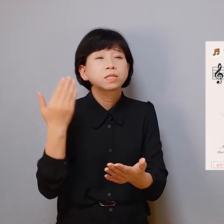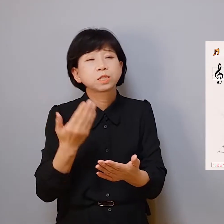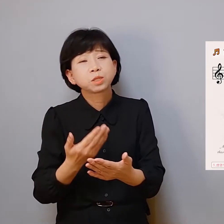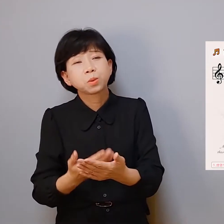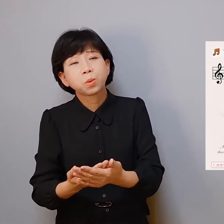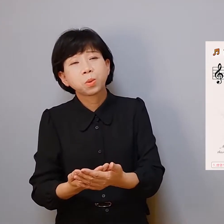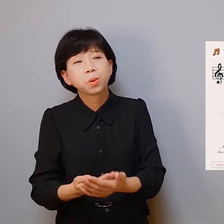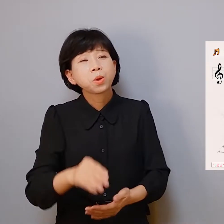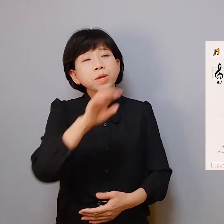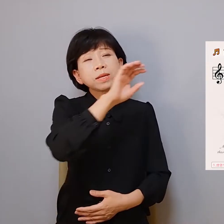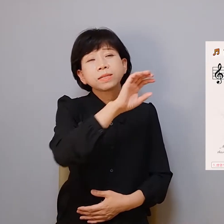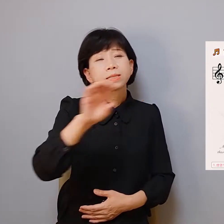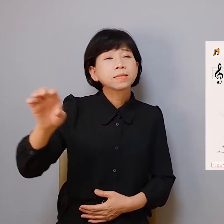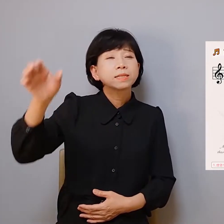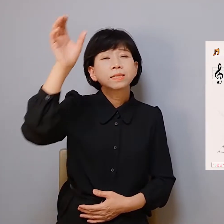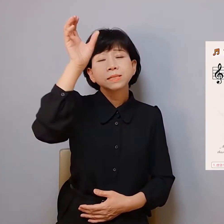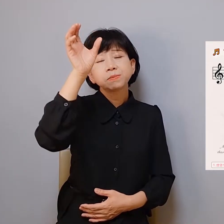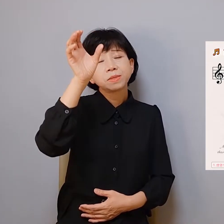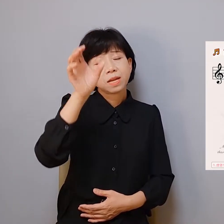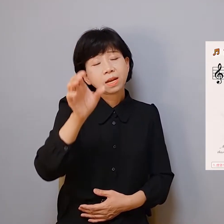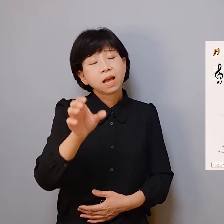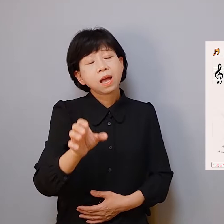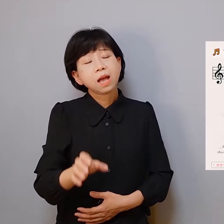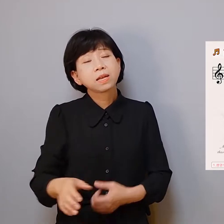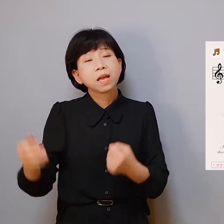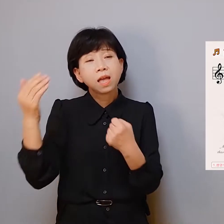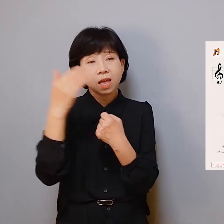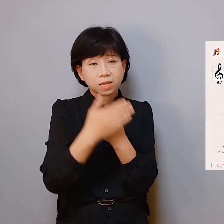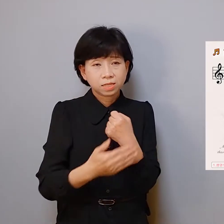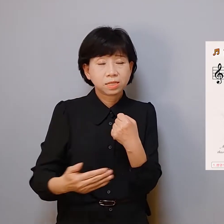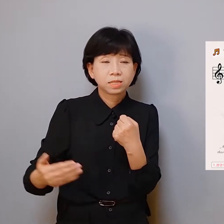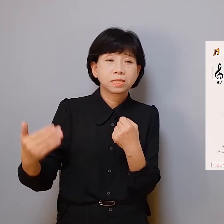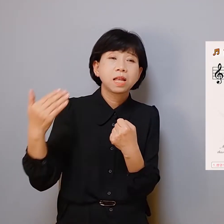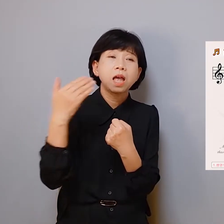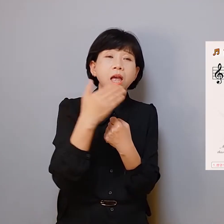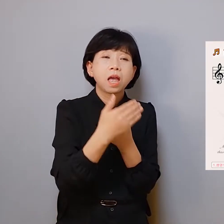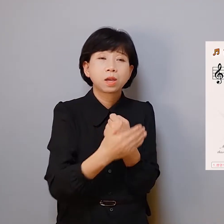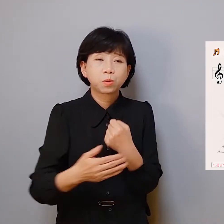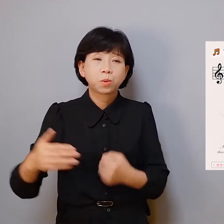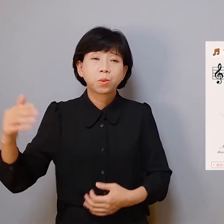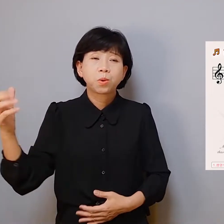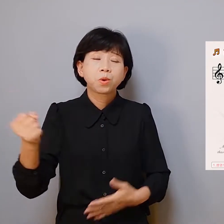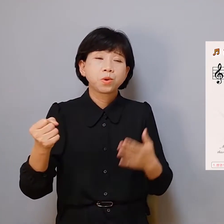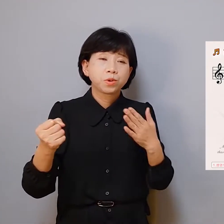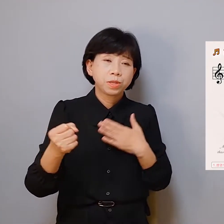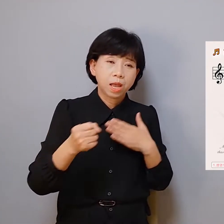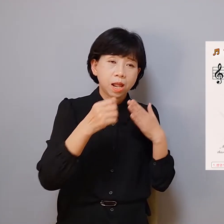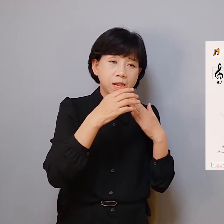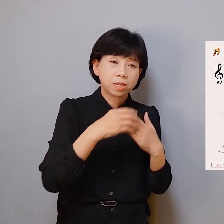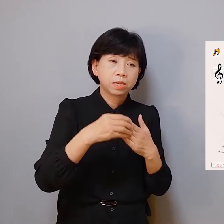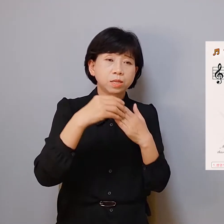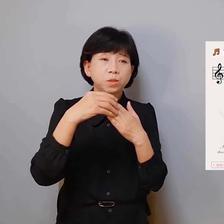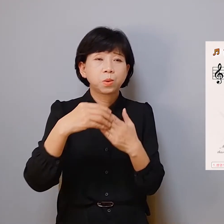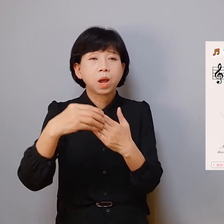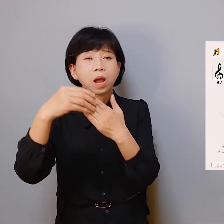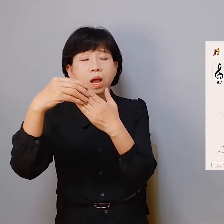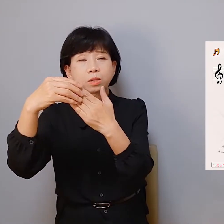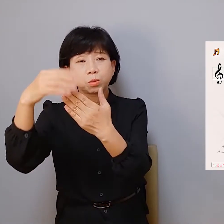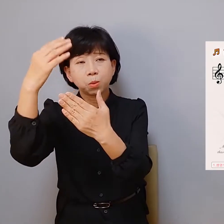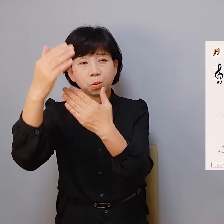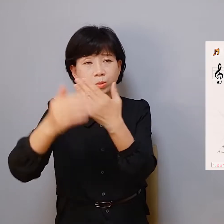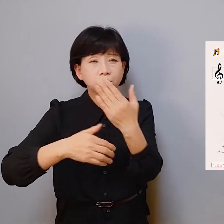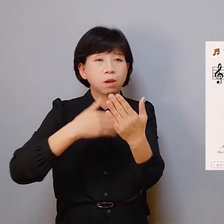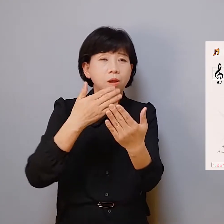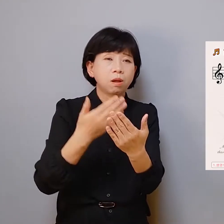기억하게 하시고 그 십자가의 은혜로